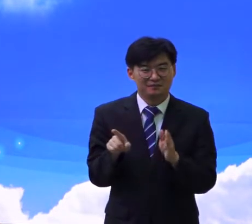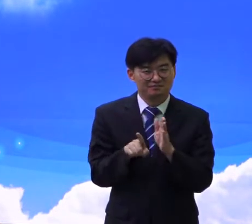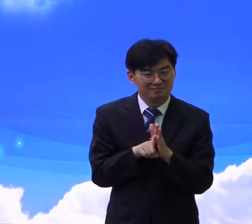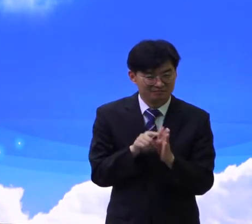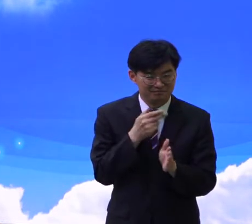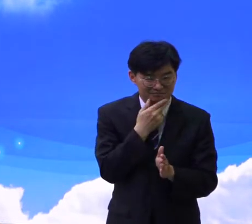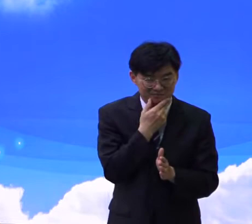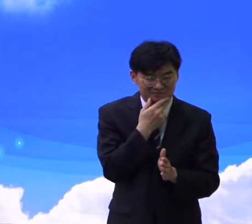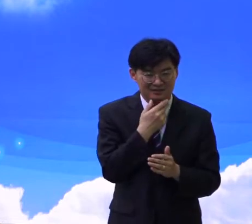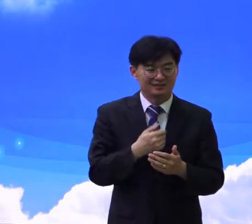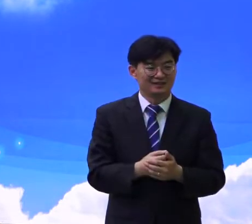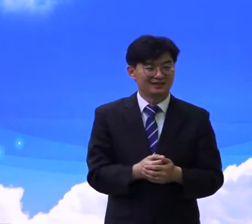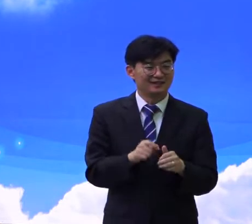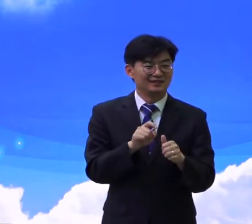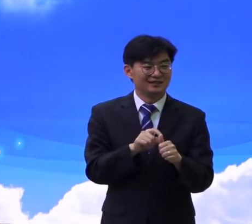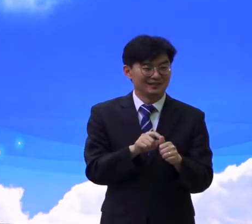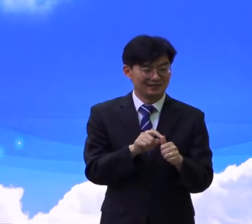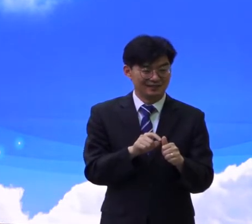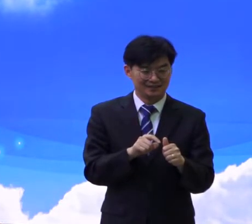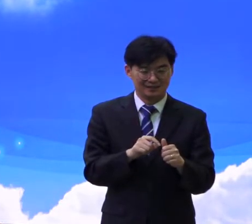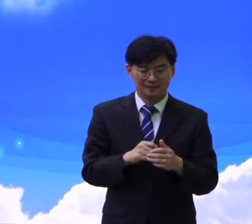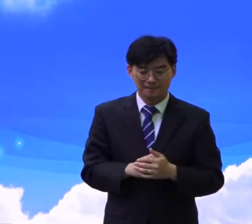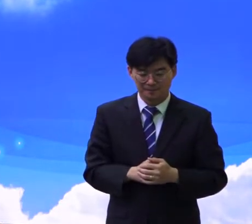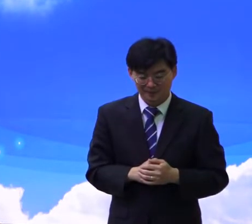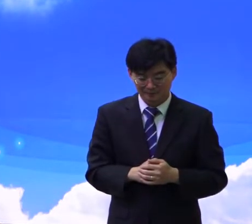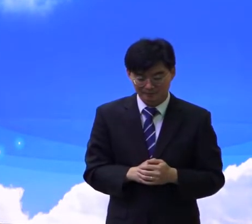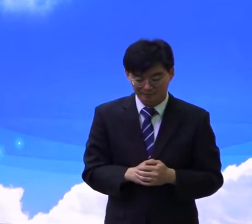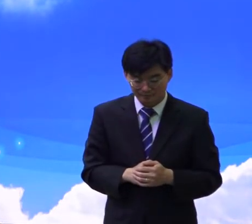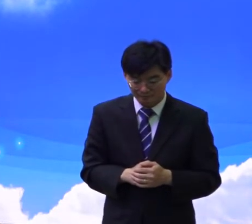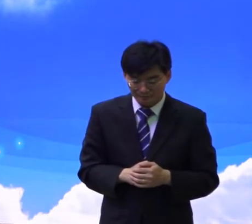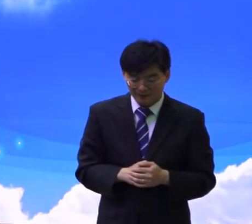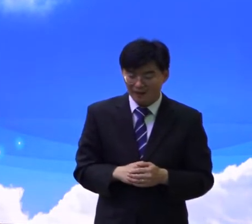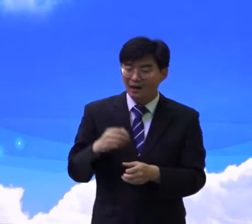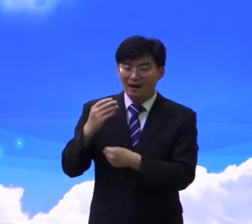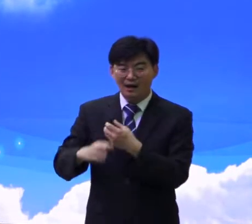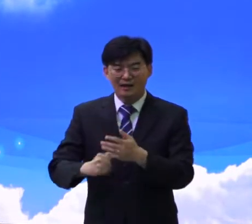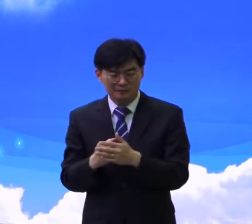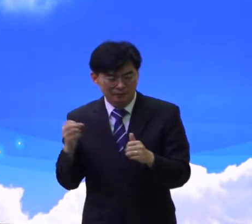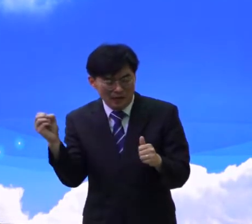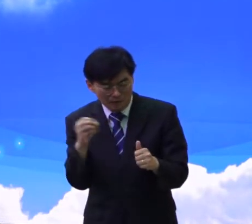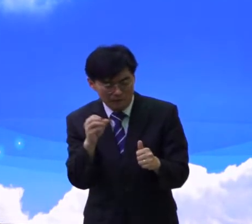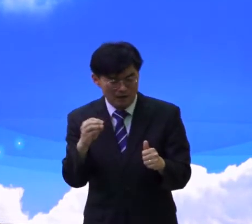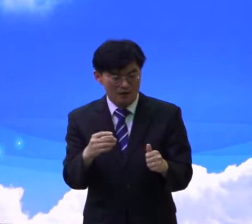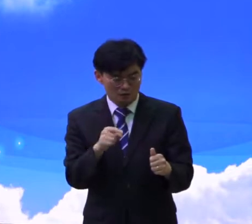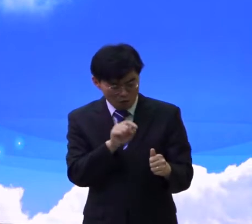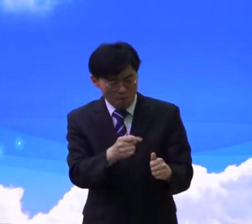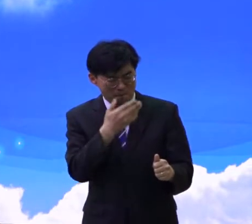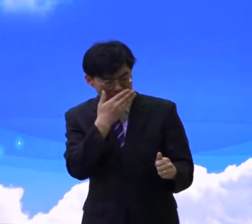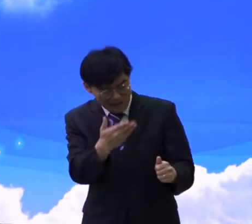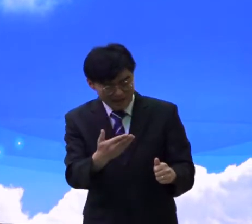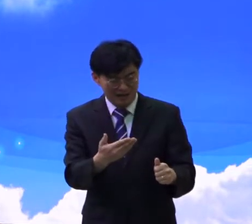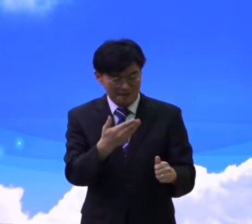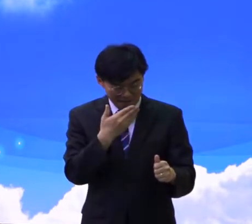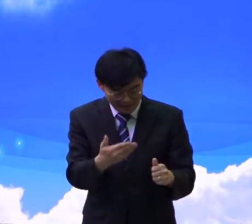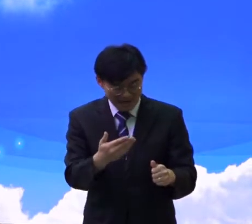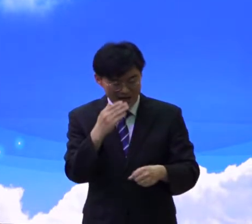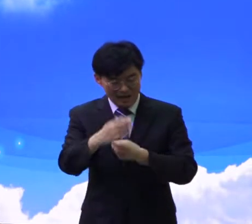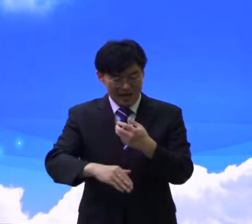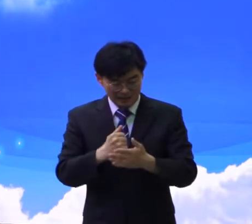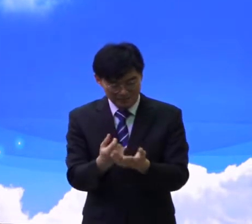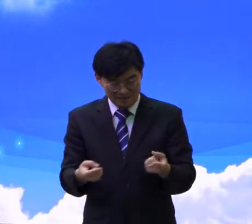짜던 기돈이라고 하는 사람에게 하나님 말씀하십니다. 큰 용사여, 여호와께서 너와 함께 계시도다.